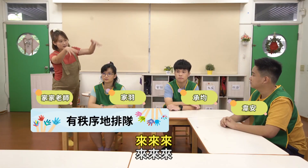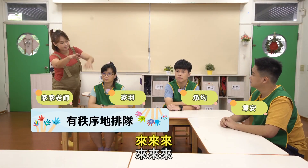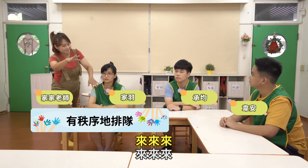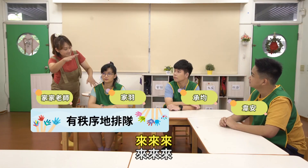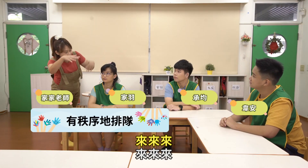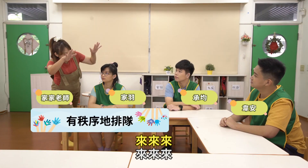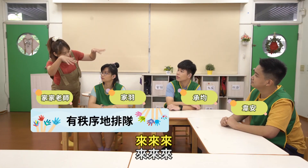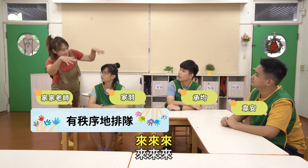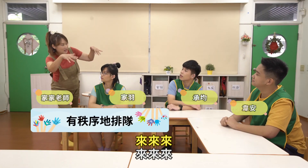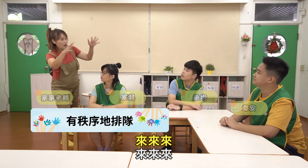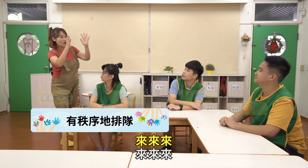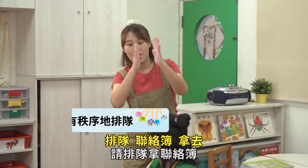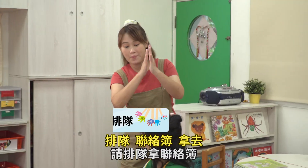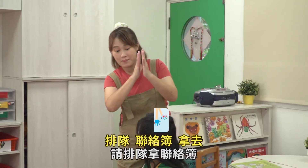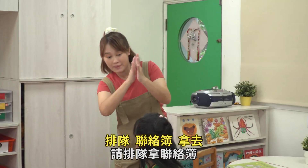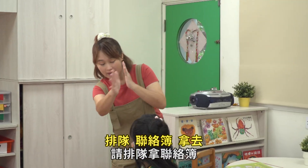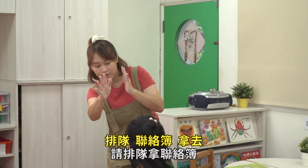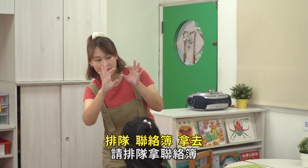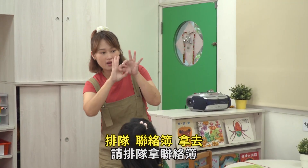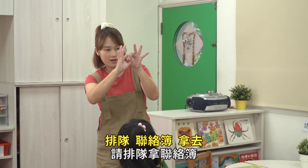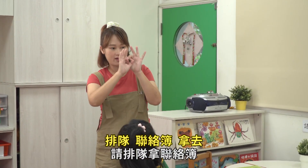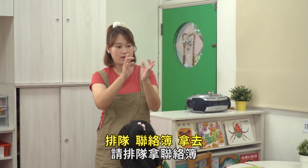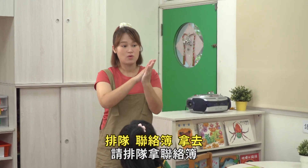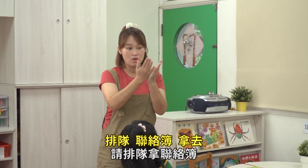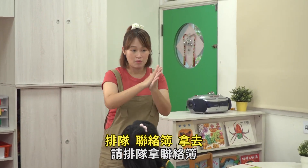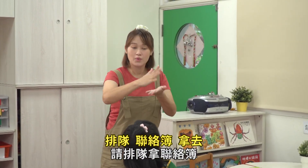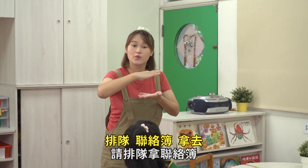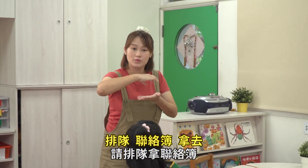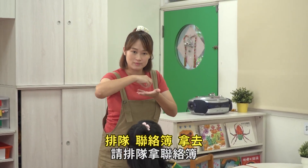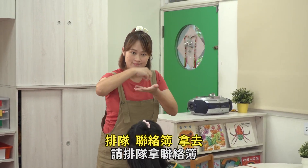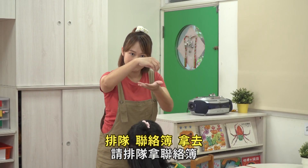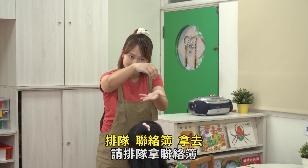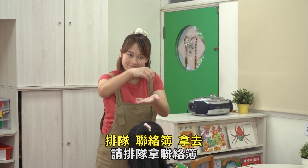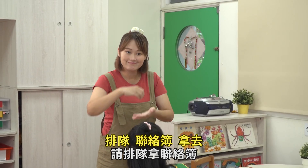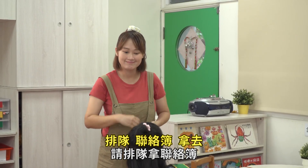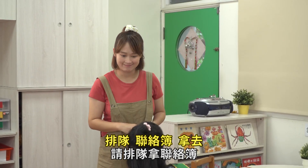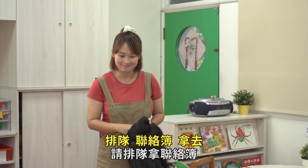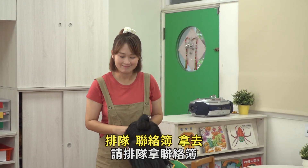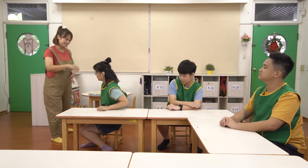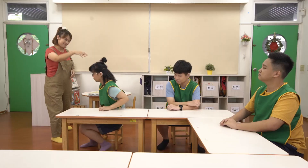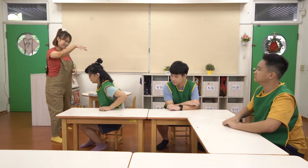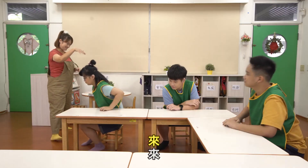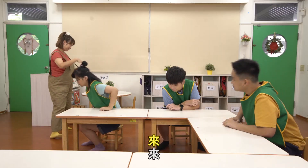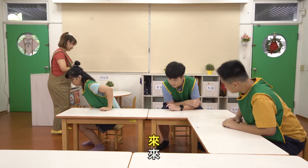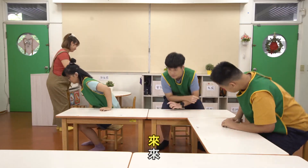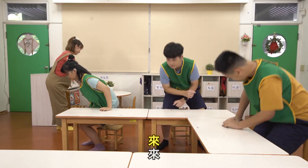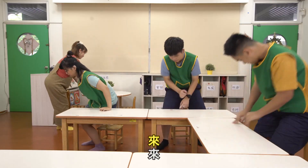来来来，请排队拿联络簿。来。